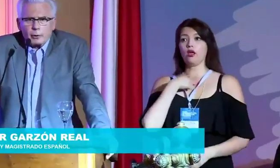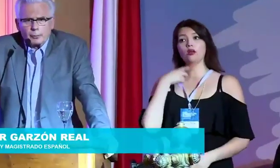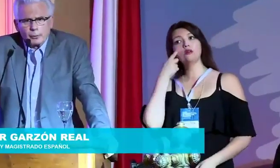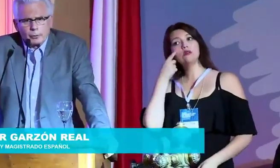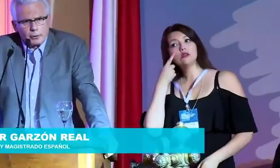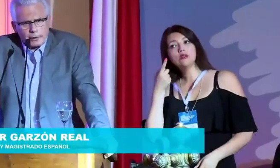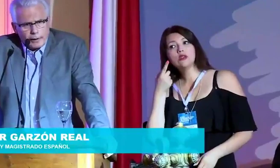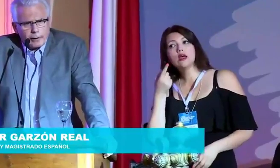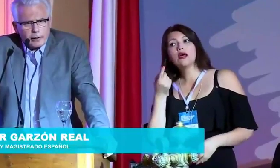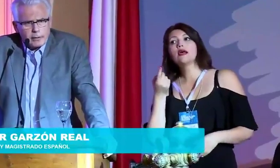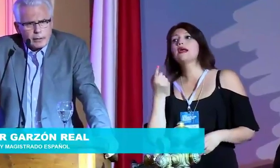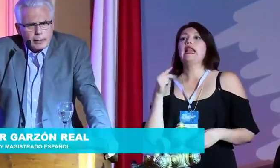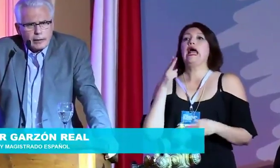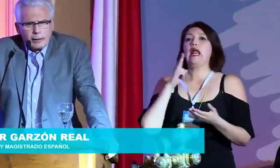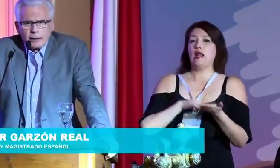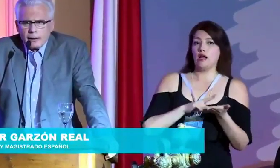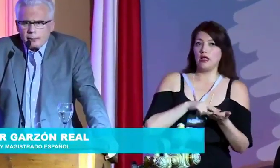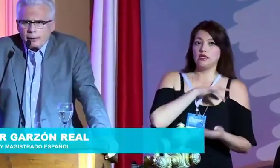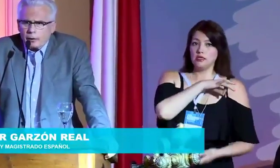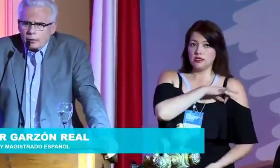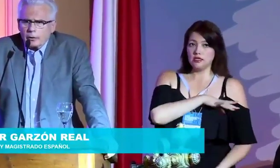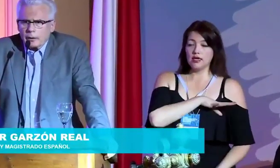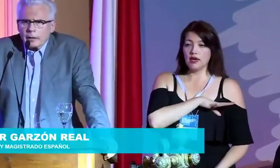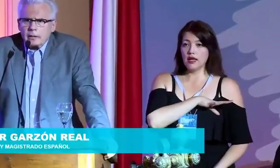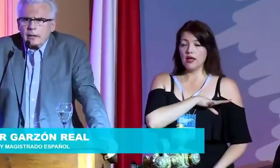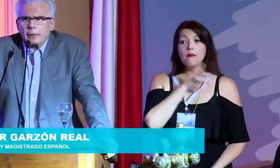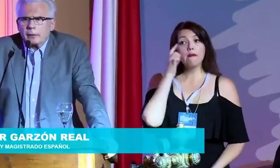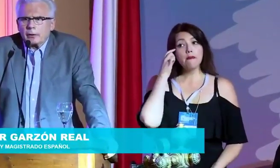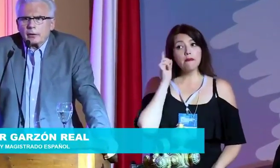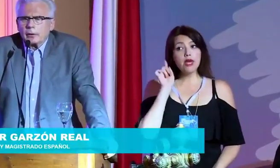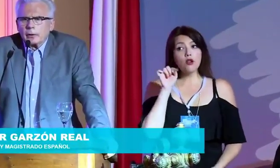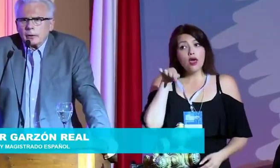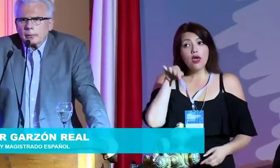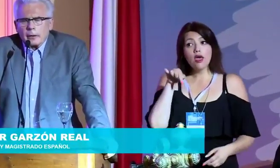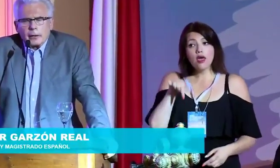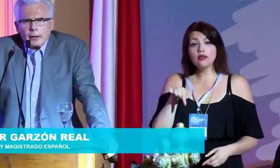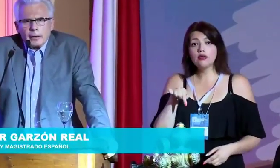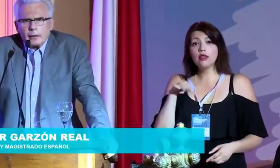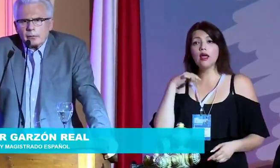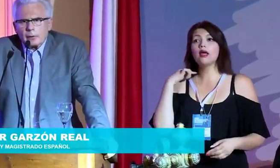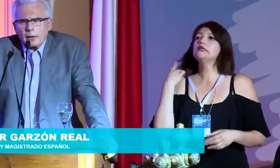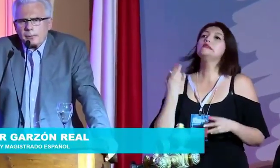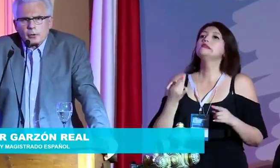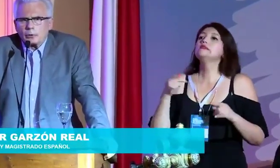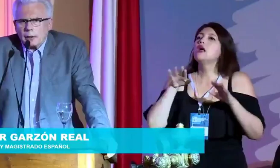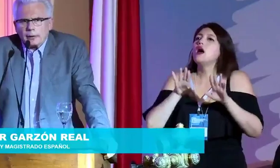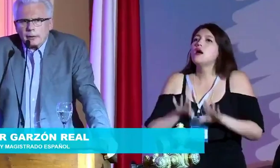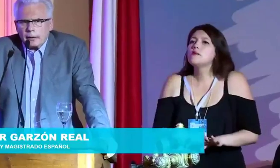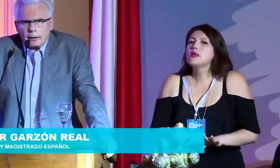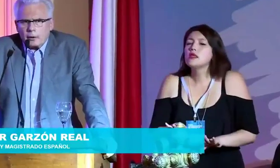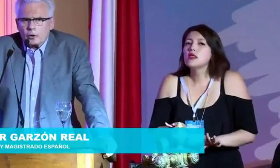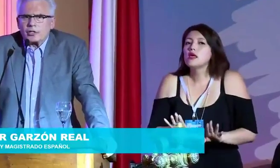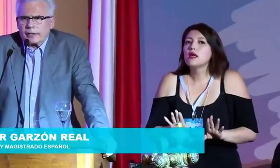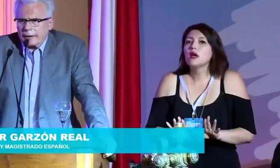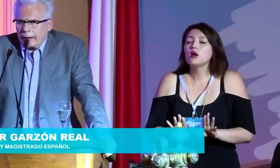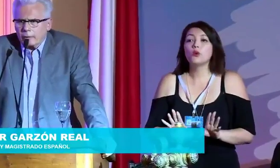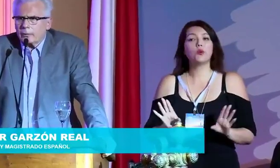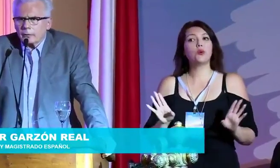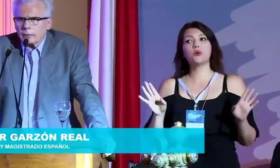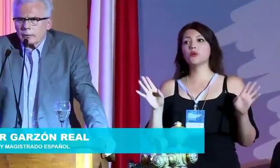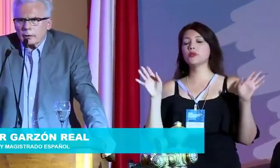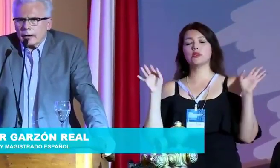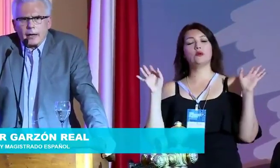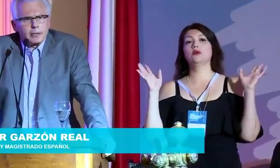hasta cierto punto la realidad chilena, pero en este ámbito me quedé absolutamente